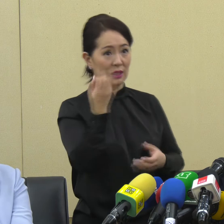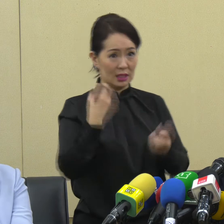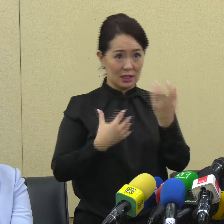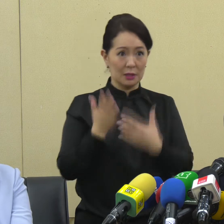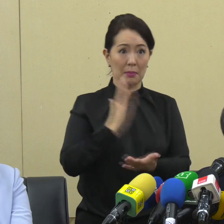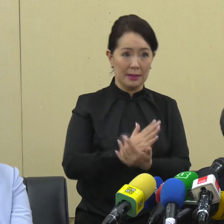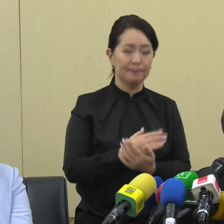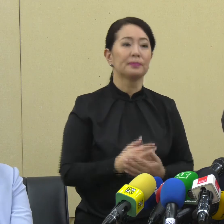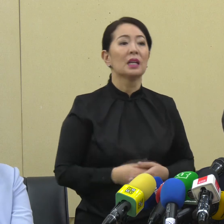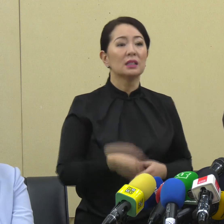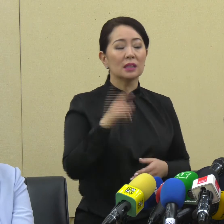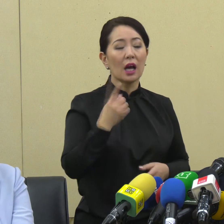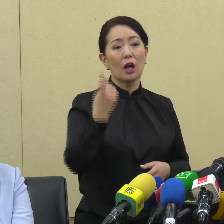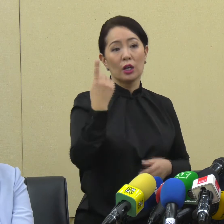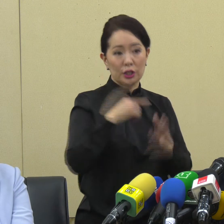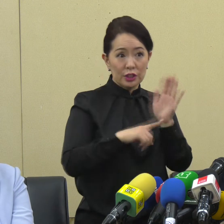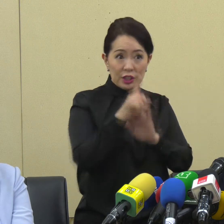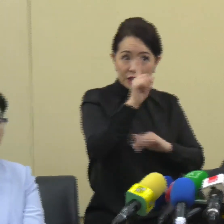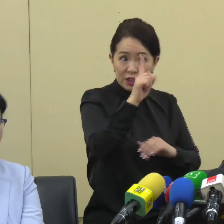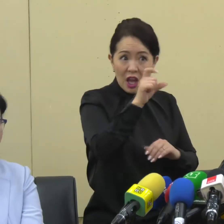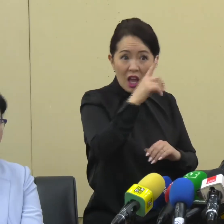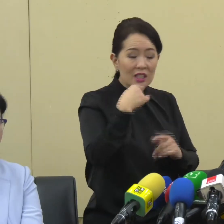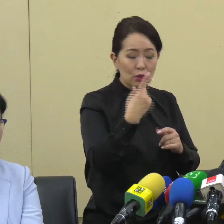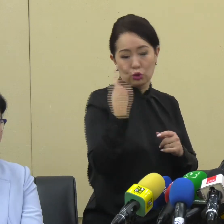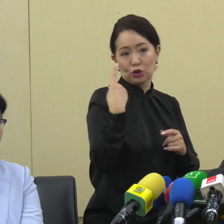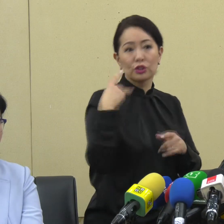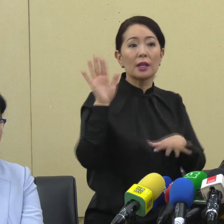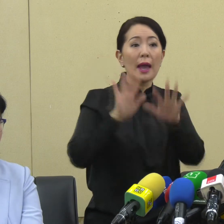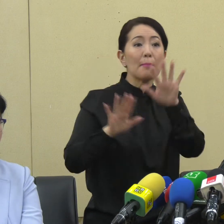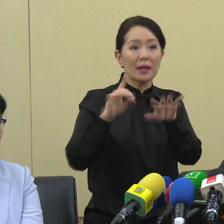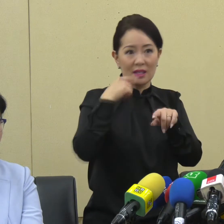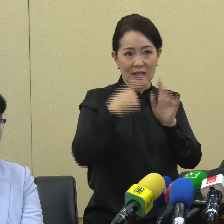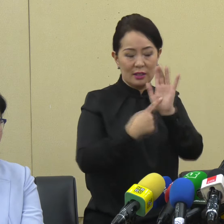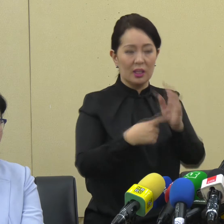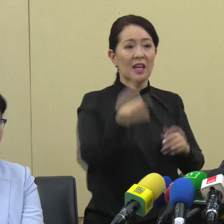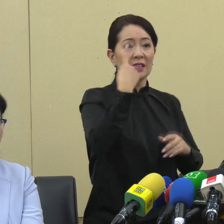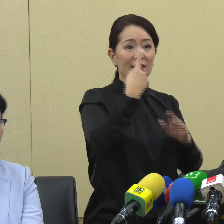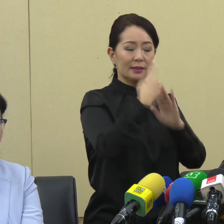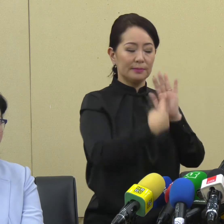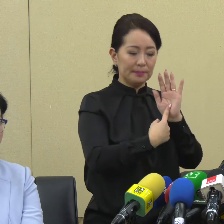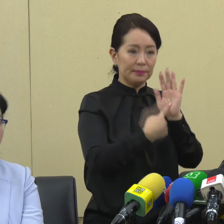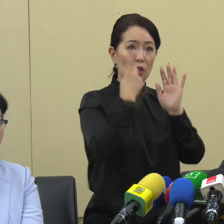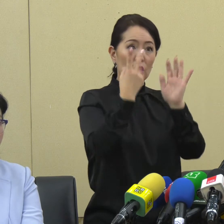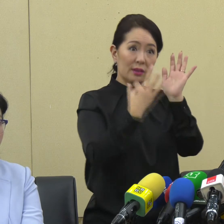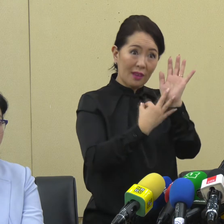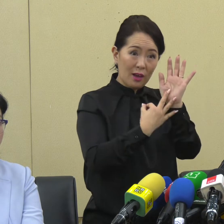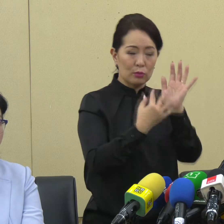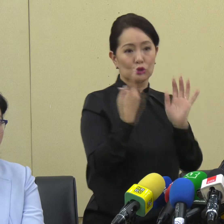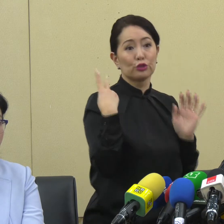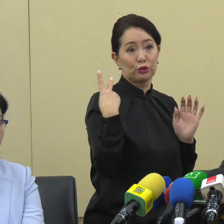эхний хэлцэнд бол өчигдөр ийм байдлыг ярив. За 28 буюу өчигдөр 1 сарын